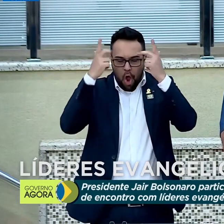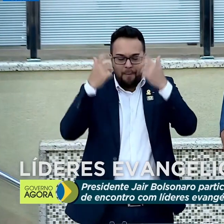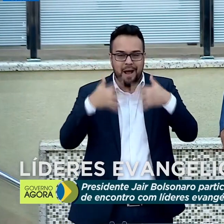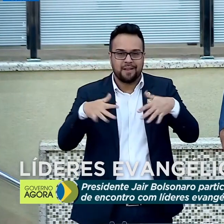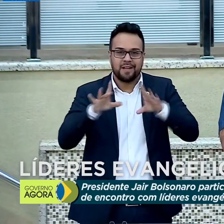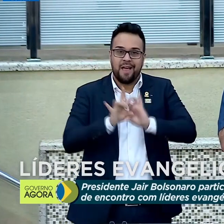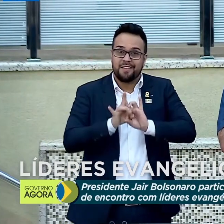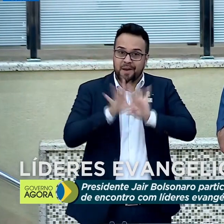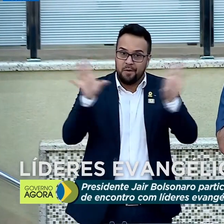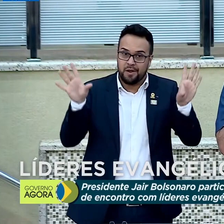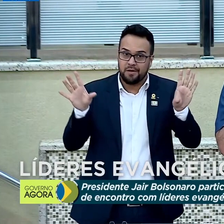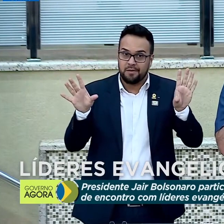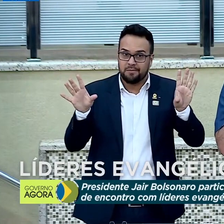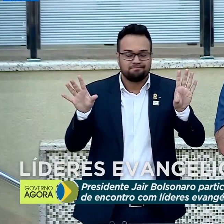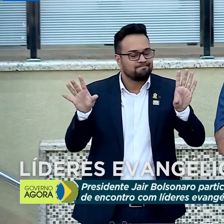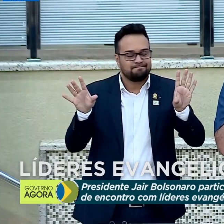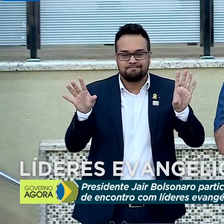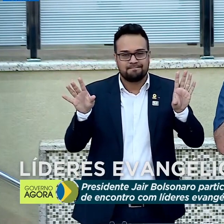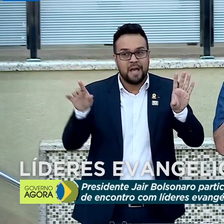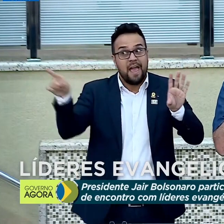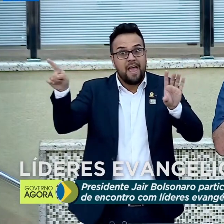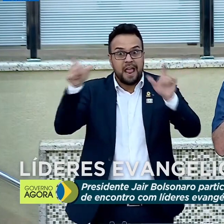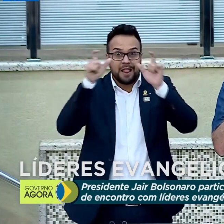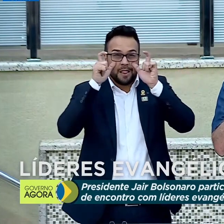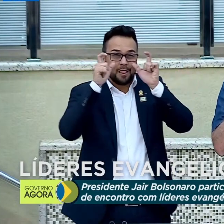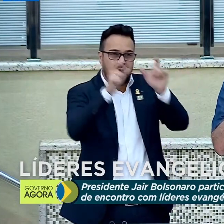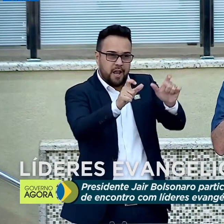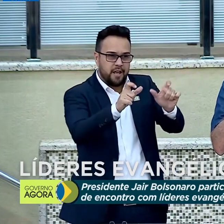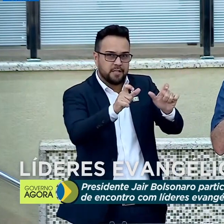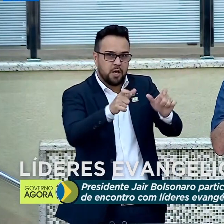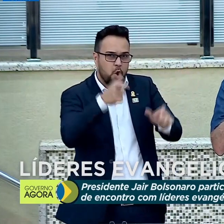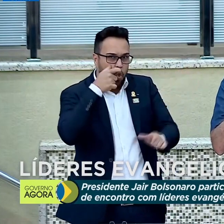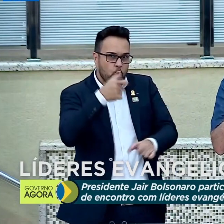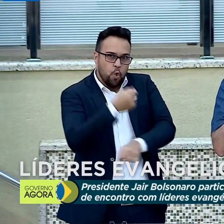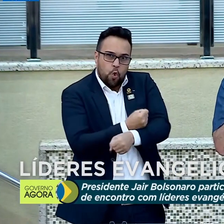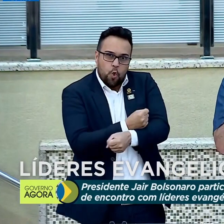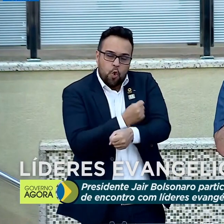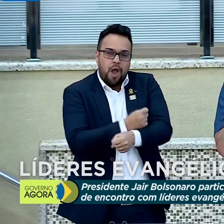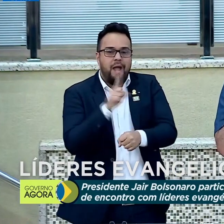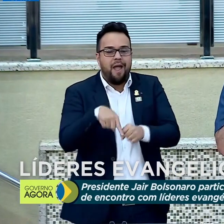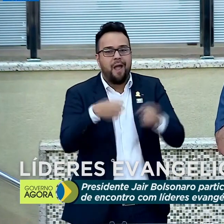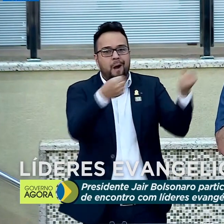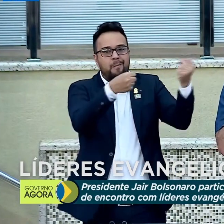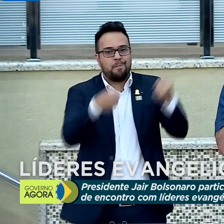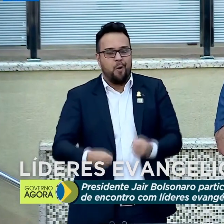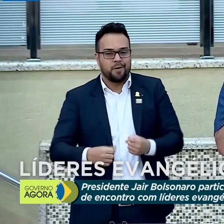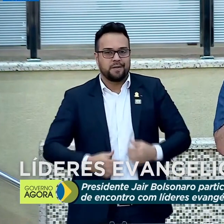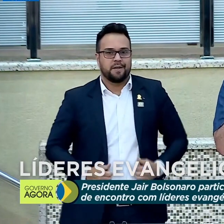poder. A abstinência do dinheiro fácil